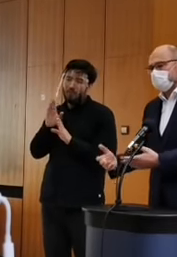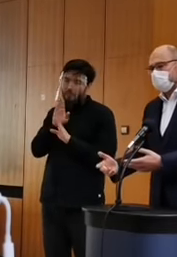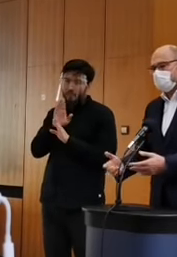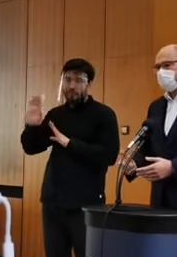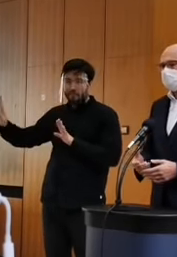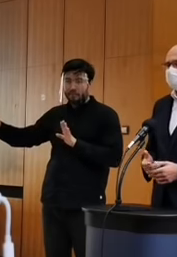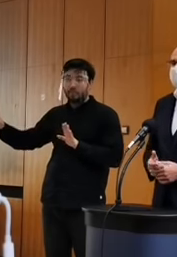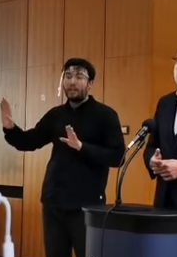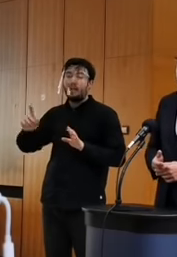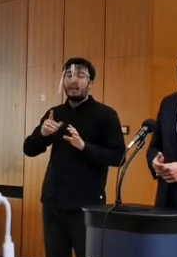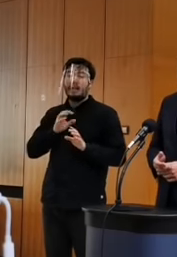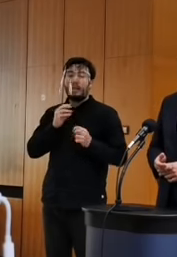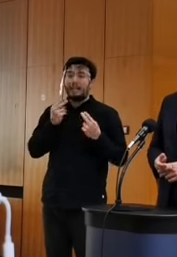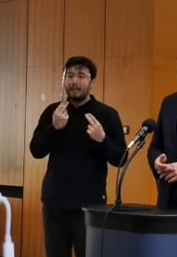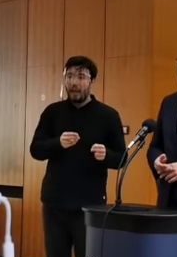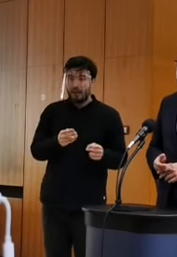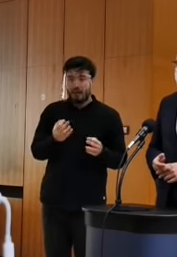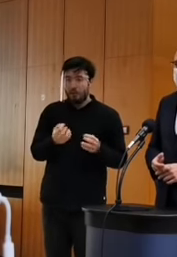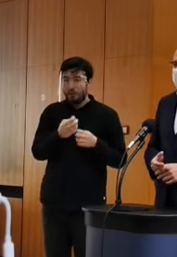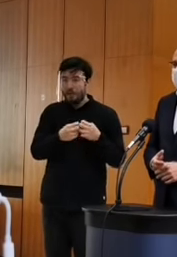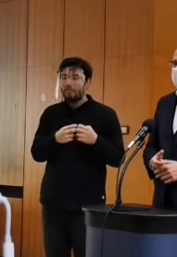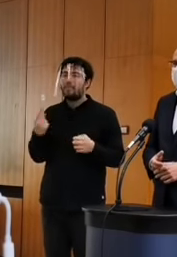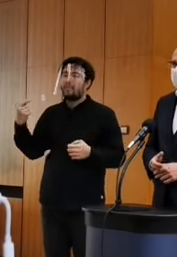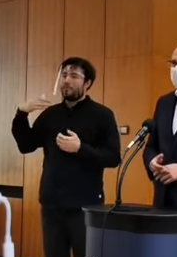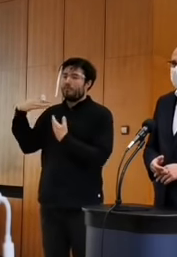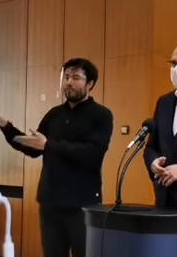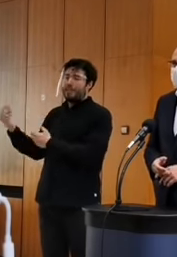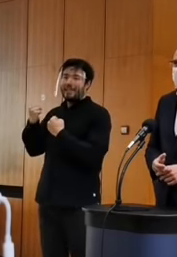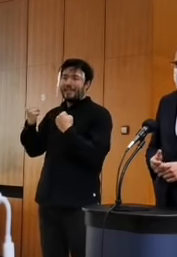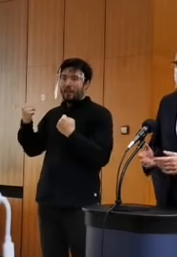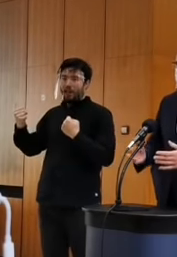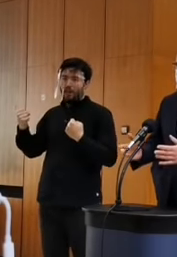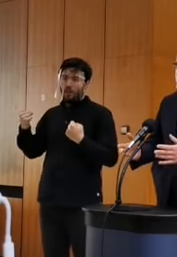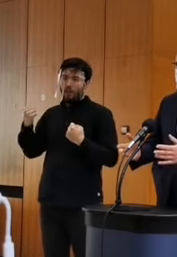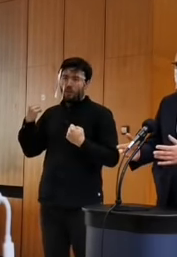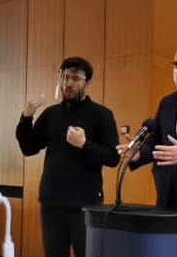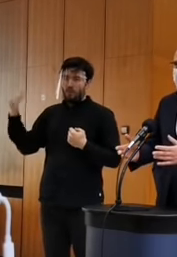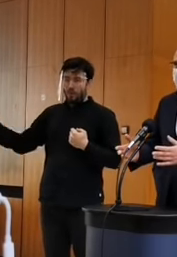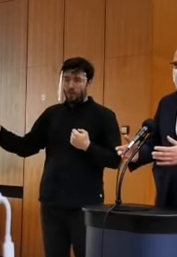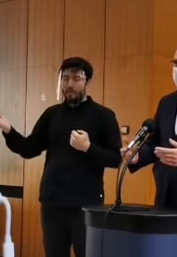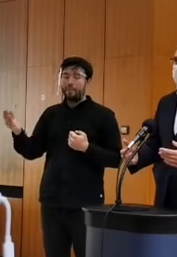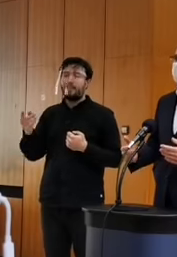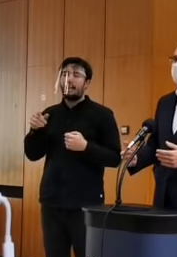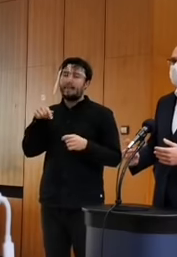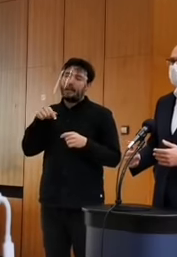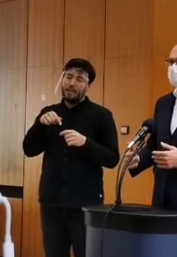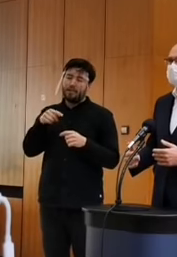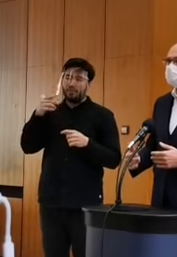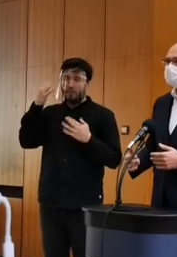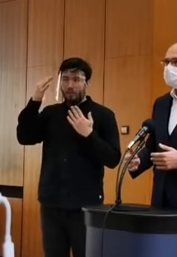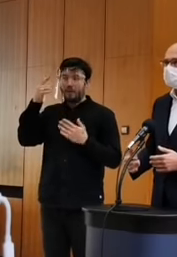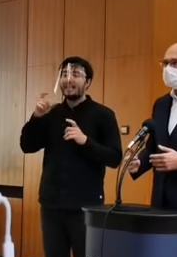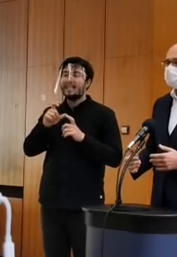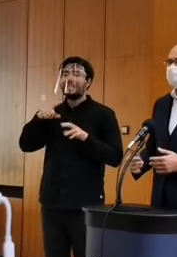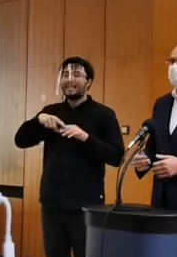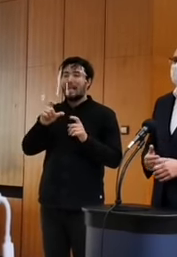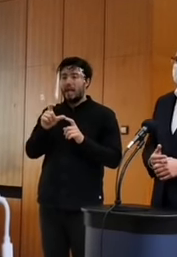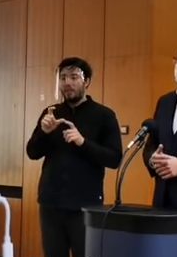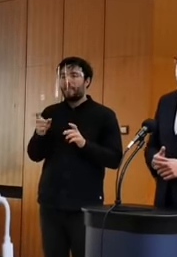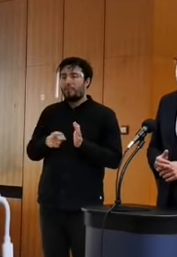zrazu dostane silnú moc. A keďže sa bavíme o rekonštrukcii vlády, berte to ako požiadavku strany